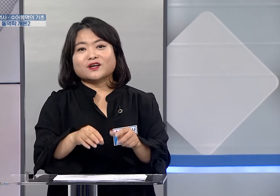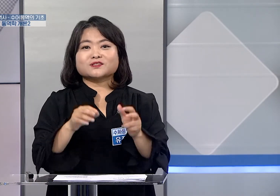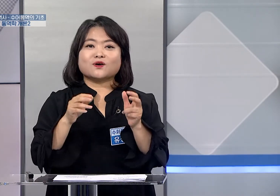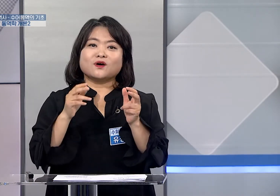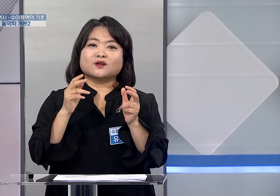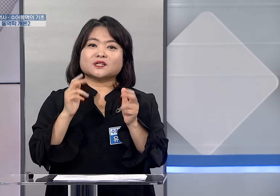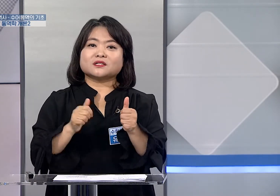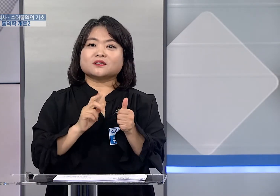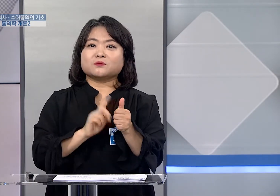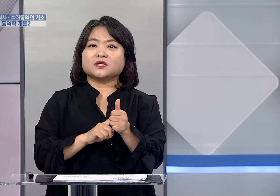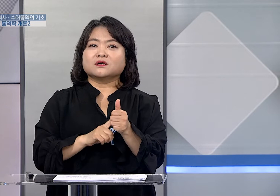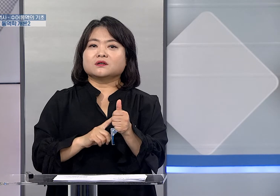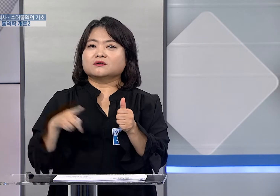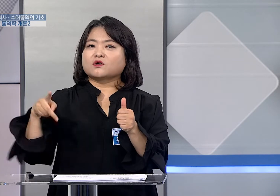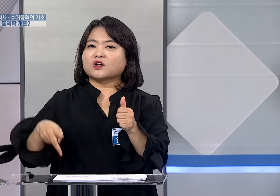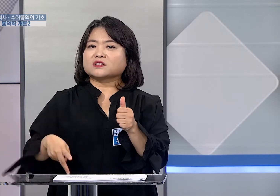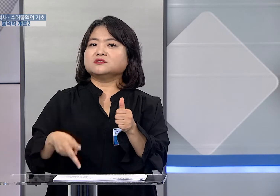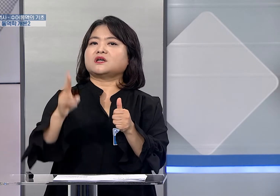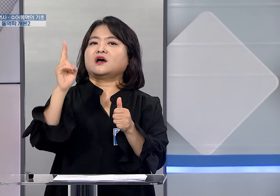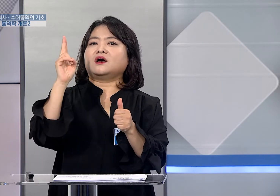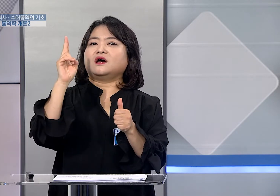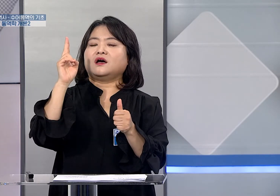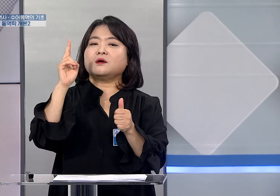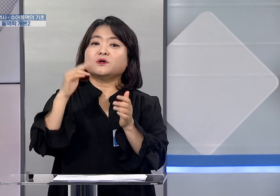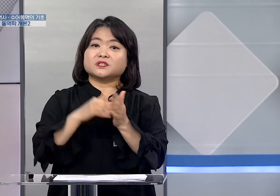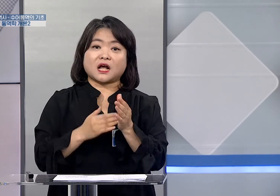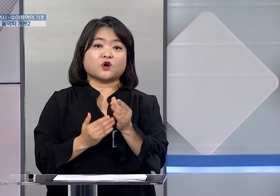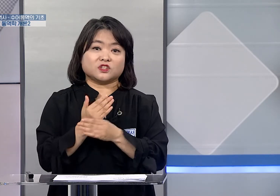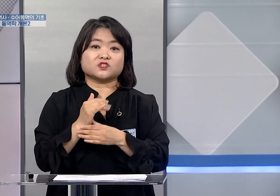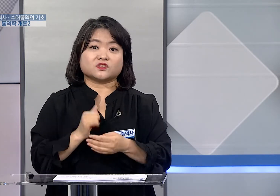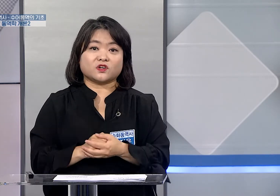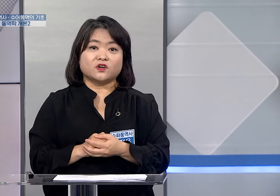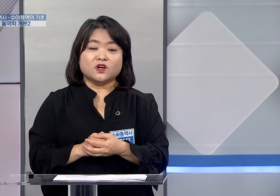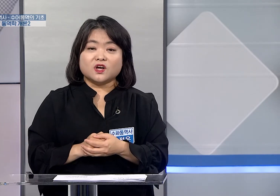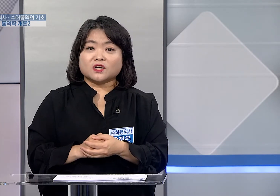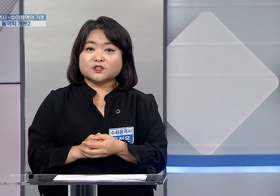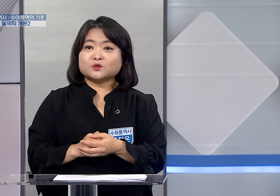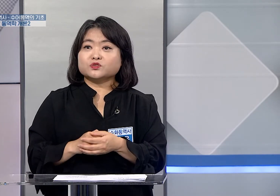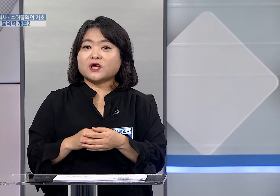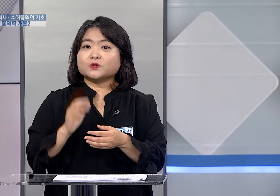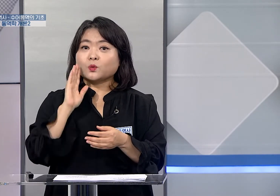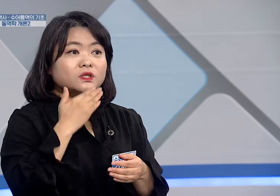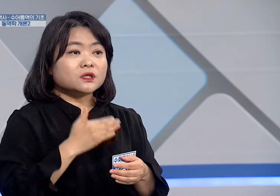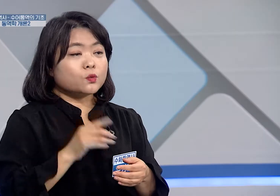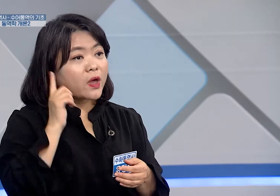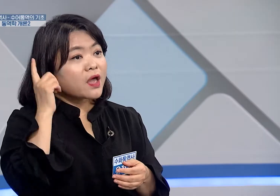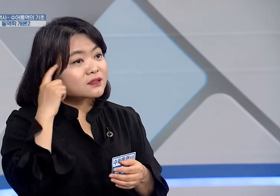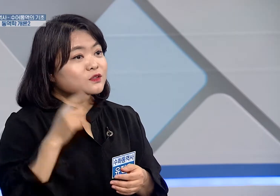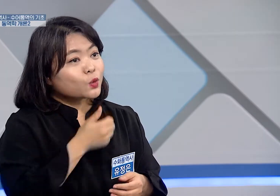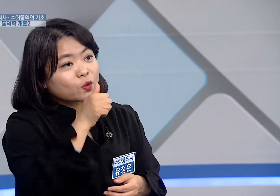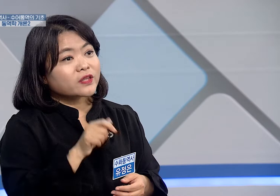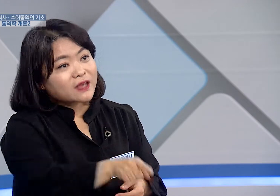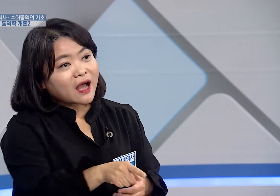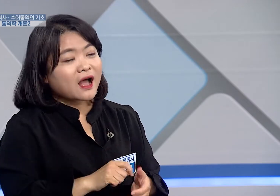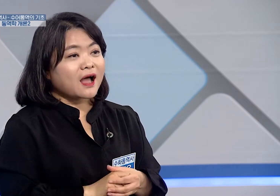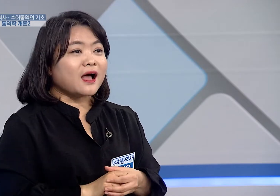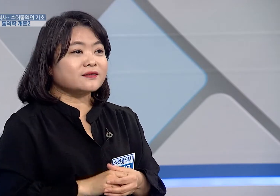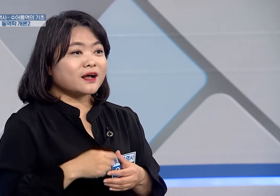그래서 사장님이 거래 끊자 해버린 사건이 있었어요. 그리고 후에 농인이 왜 그걸 통역했냐. 내가